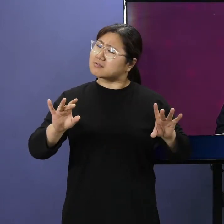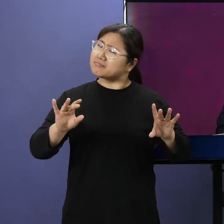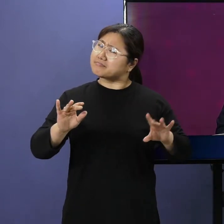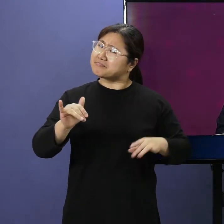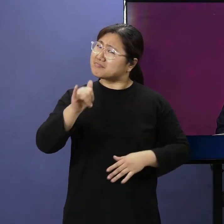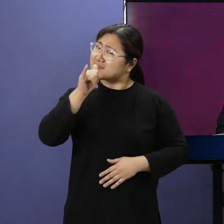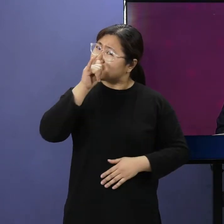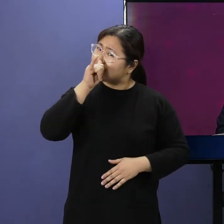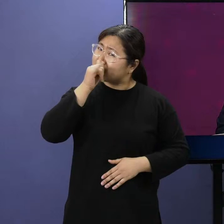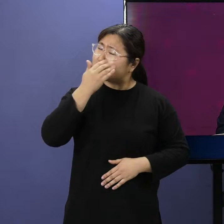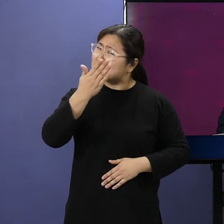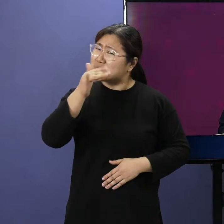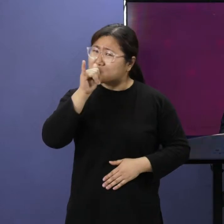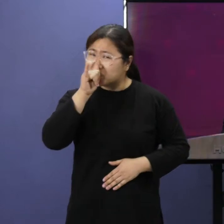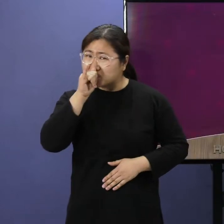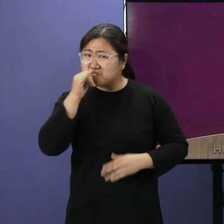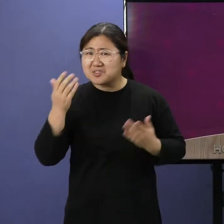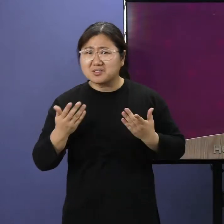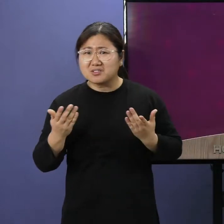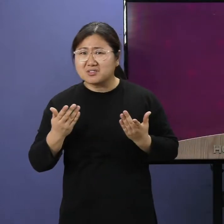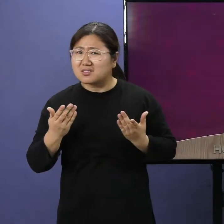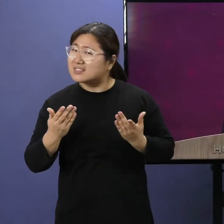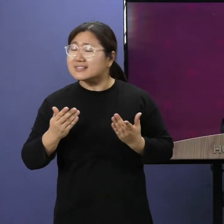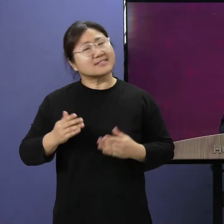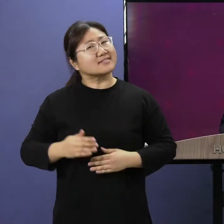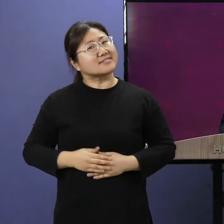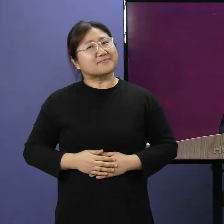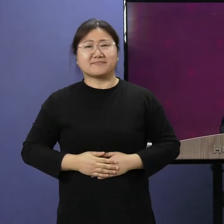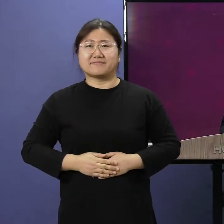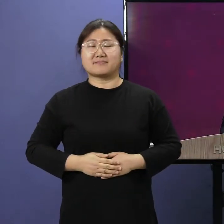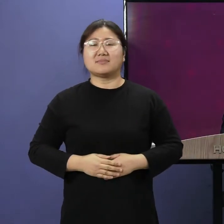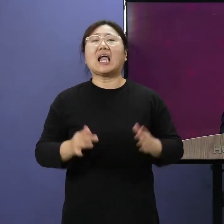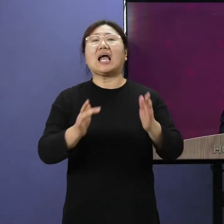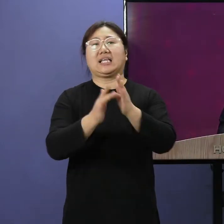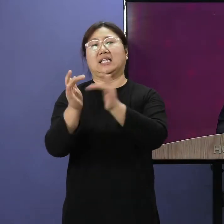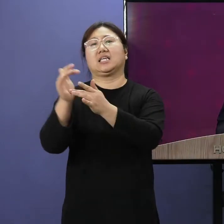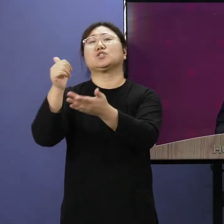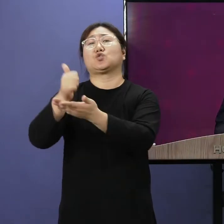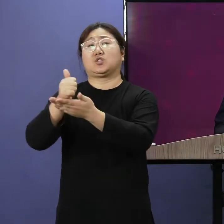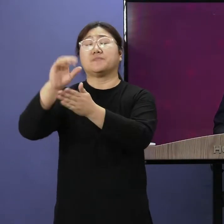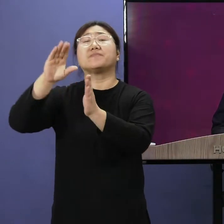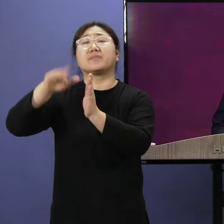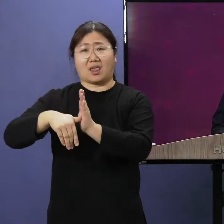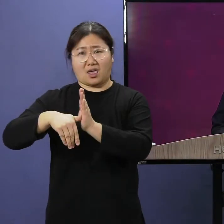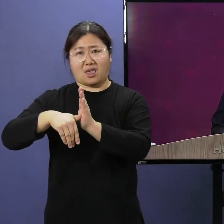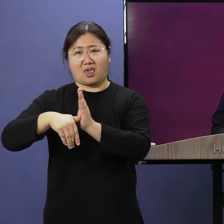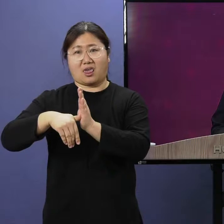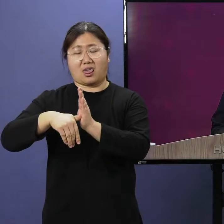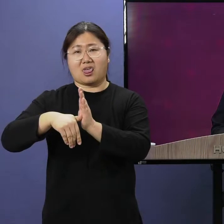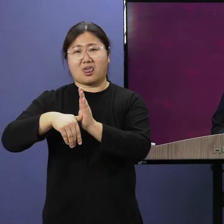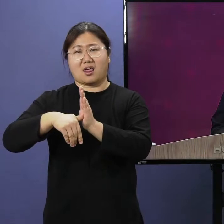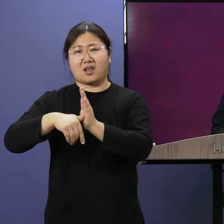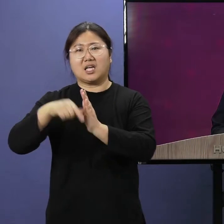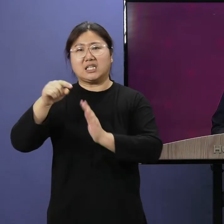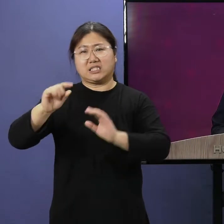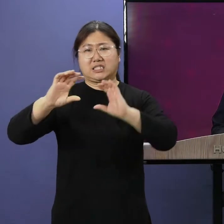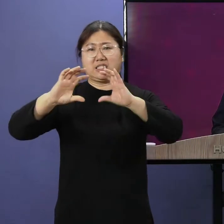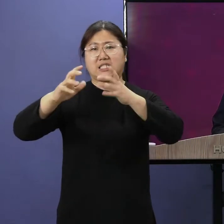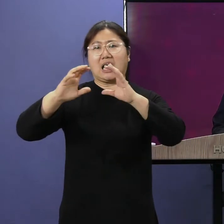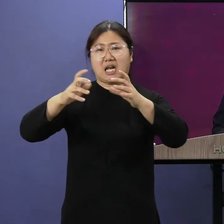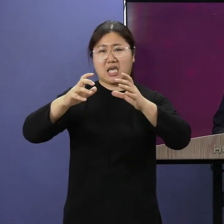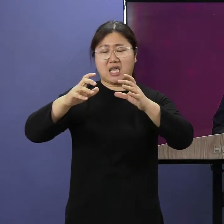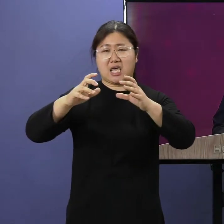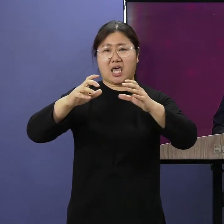듭니다. 그러나 예수님 시대에 그 중동의 문화로 본다면 이것은 있을 수가